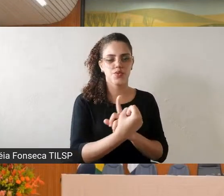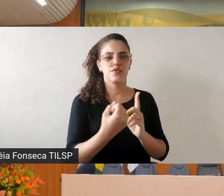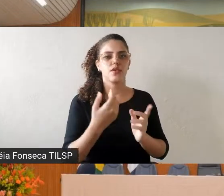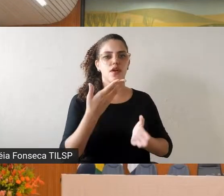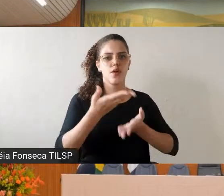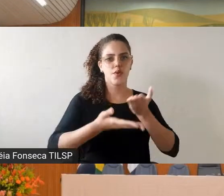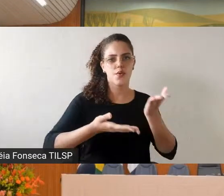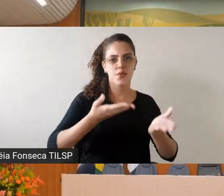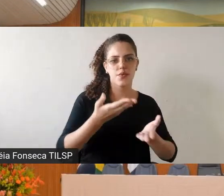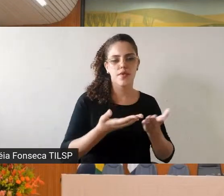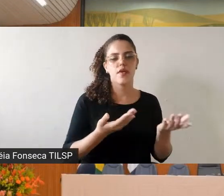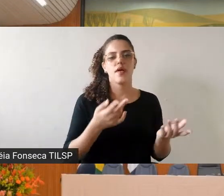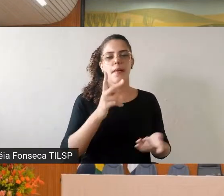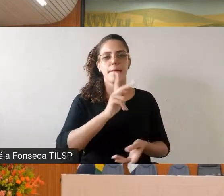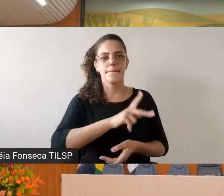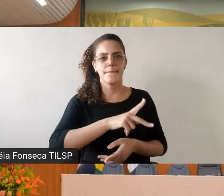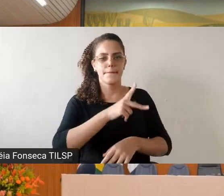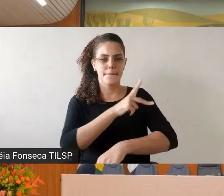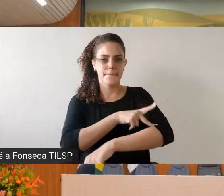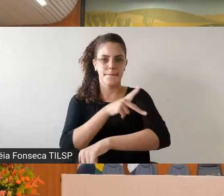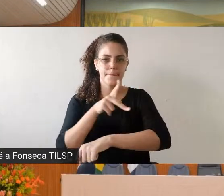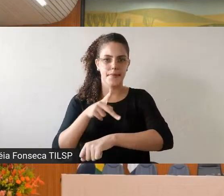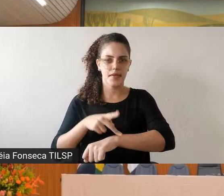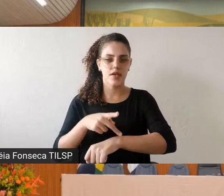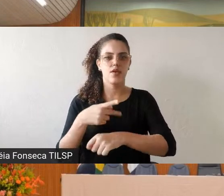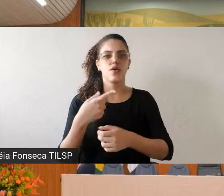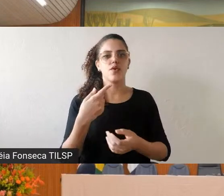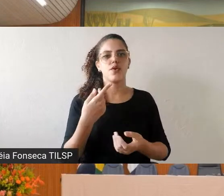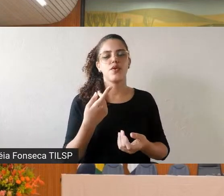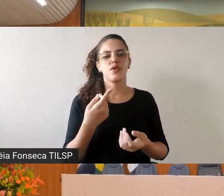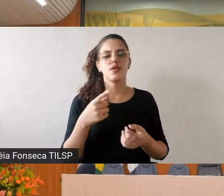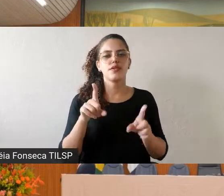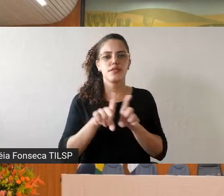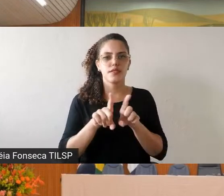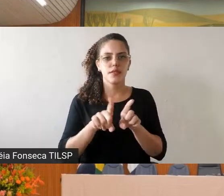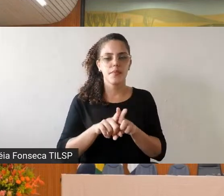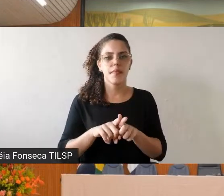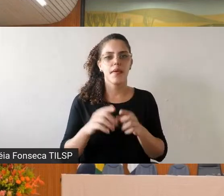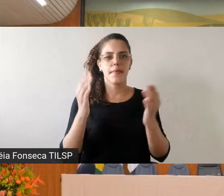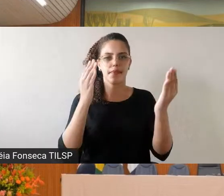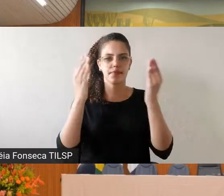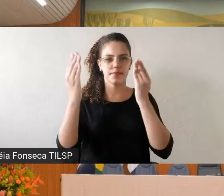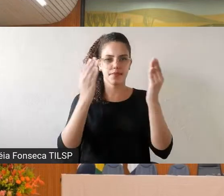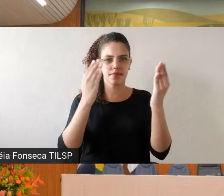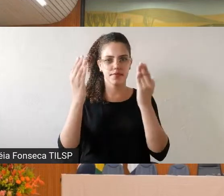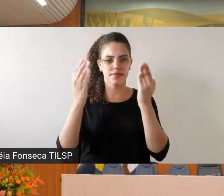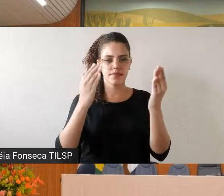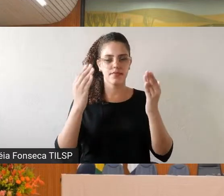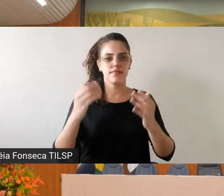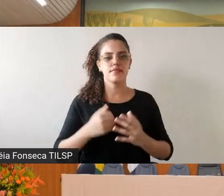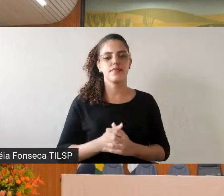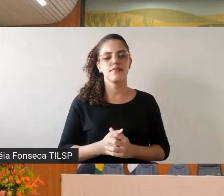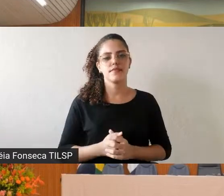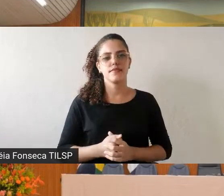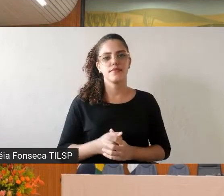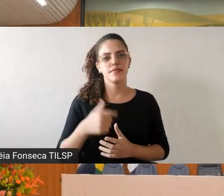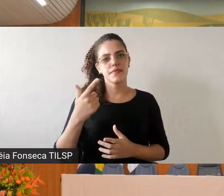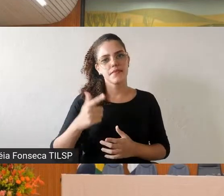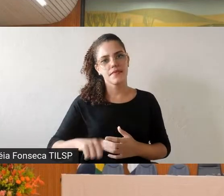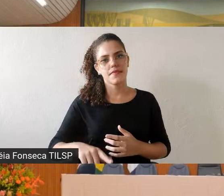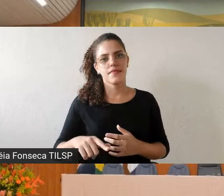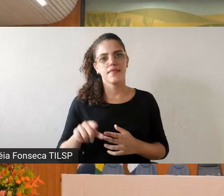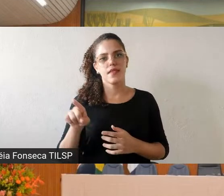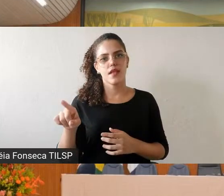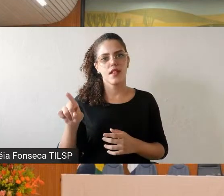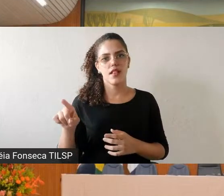pedagógico, atendimento psicológico, como também na liberação de programas com benefícios,